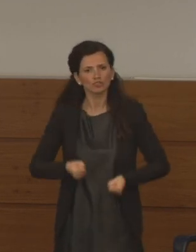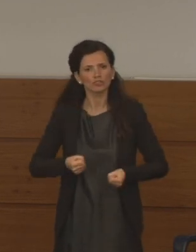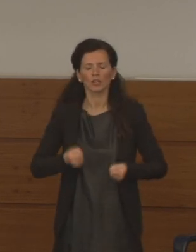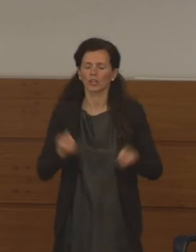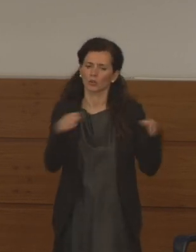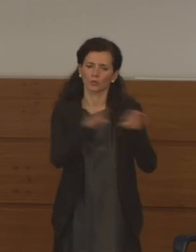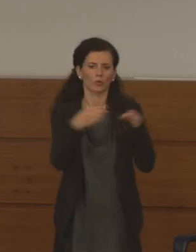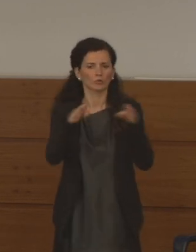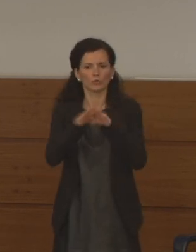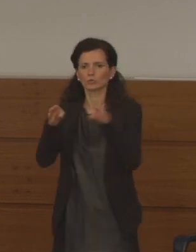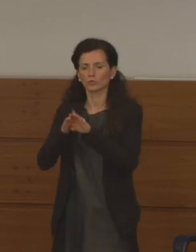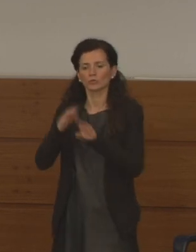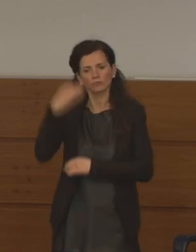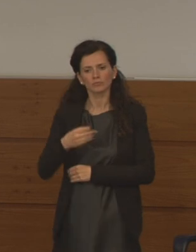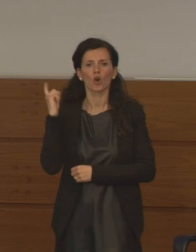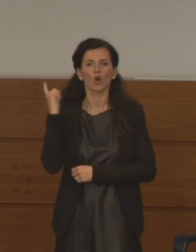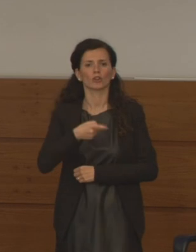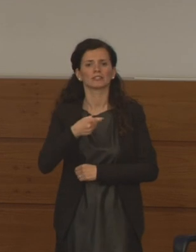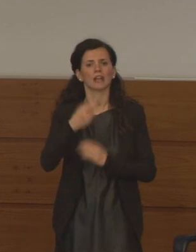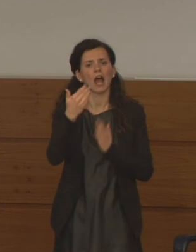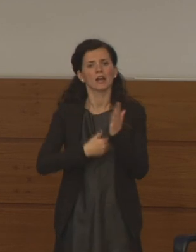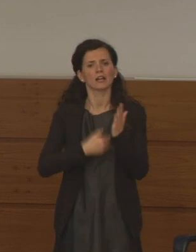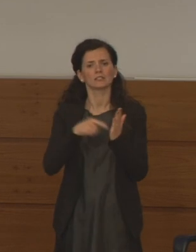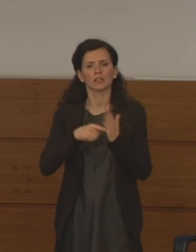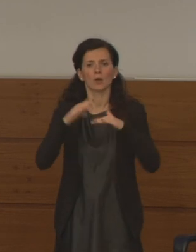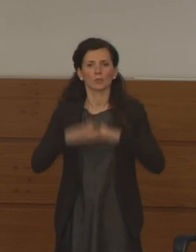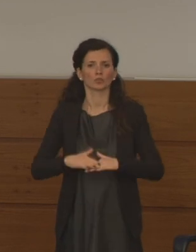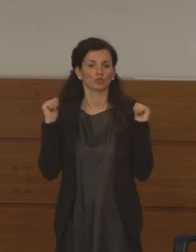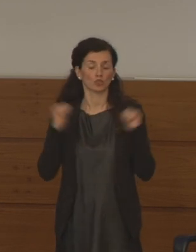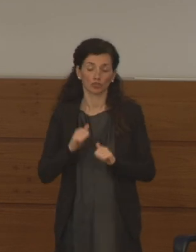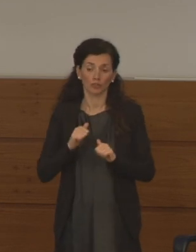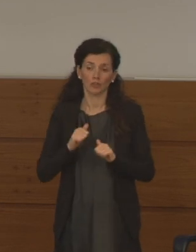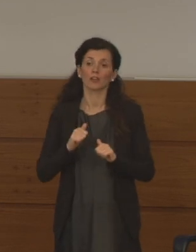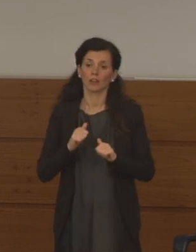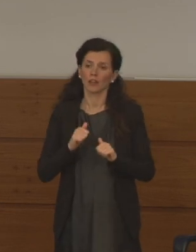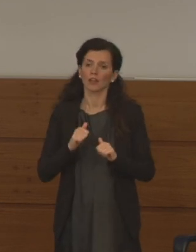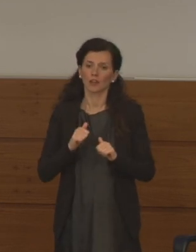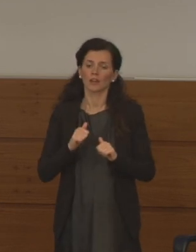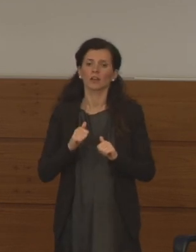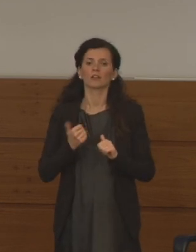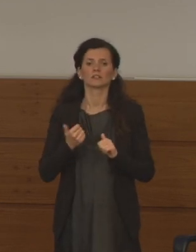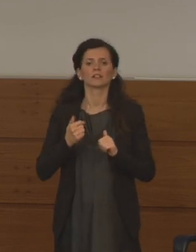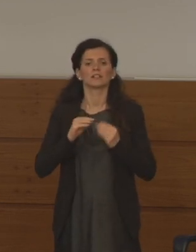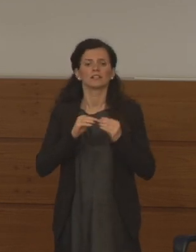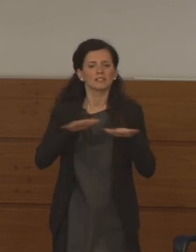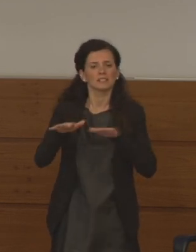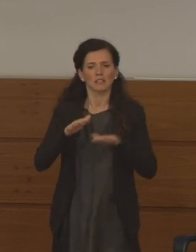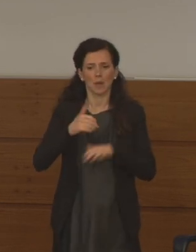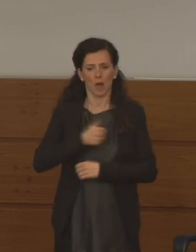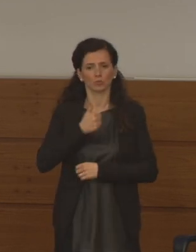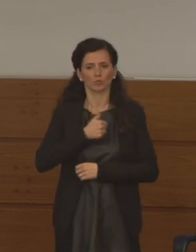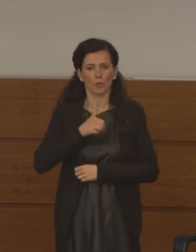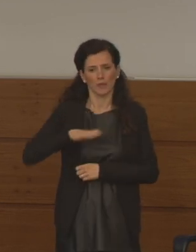un'ordinanza della protezione civile c'è ovviamente la condivisione di tutto il sistema delle autonomie locali